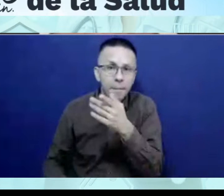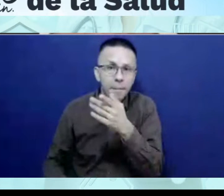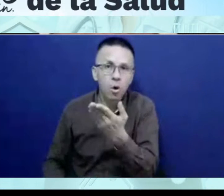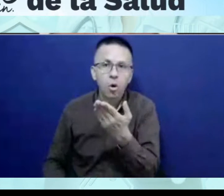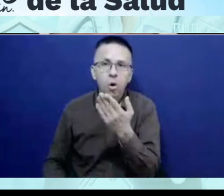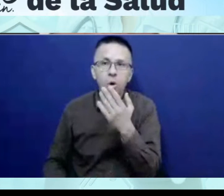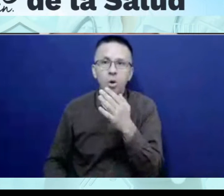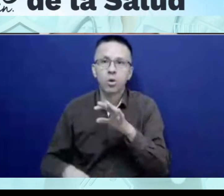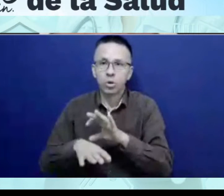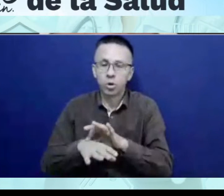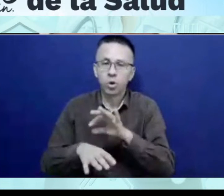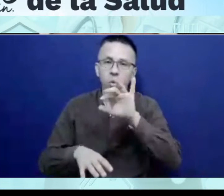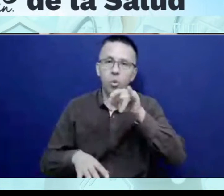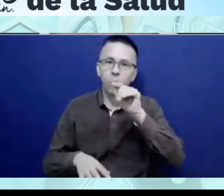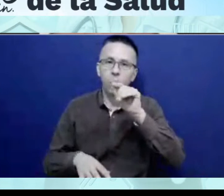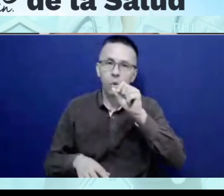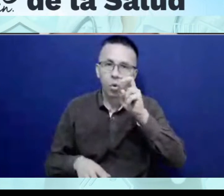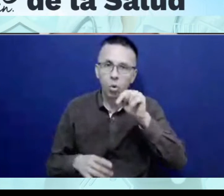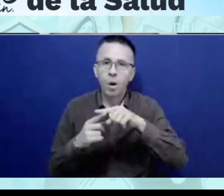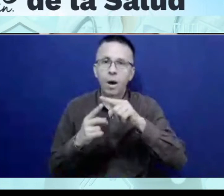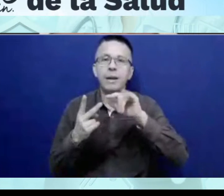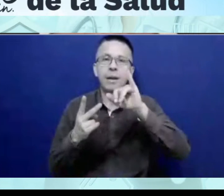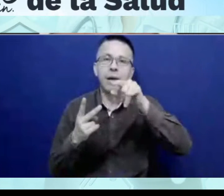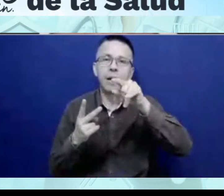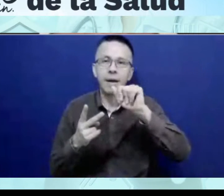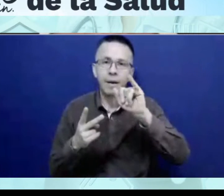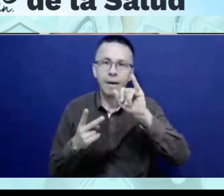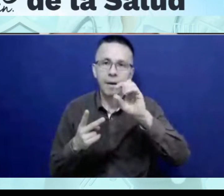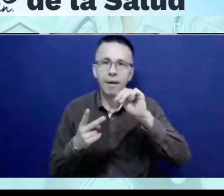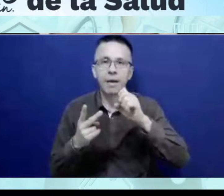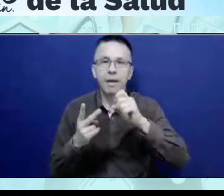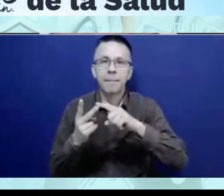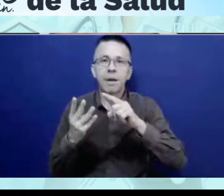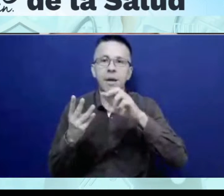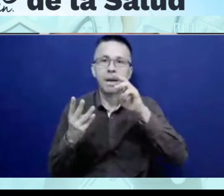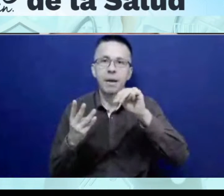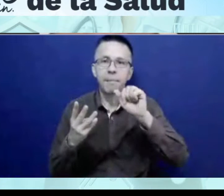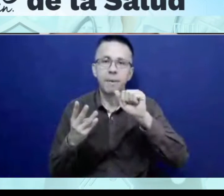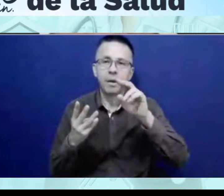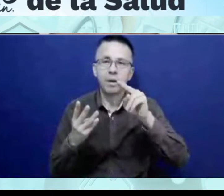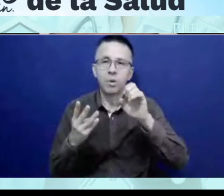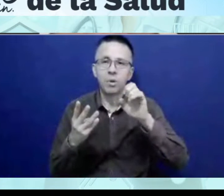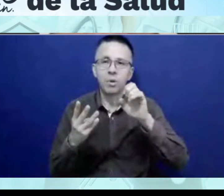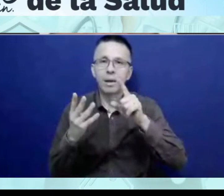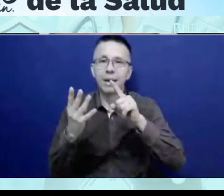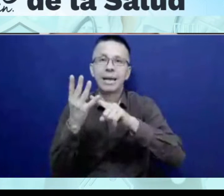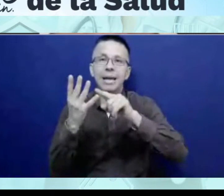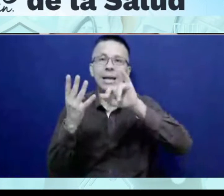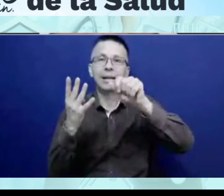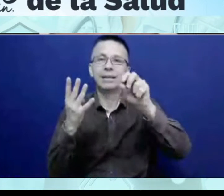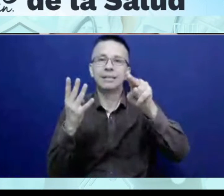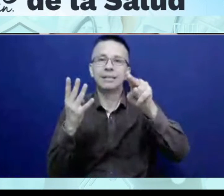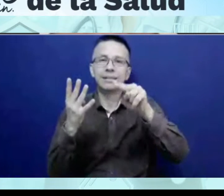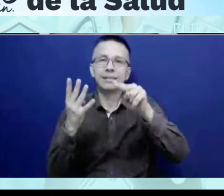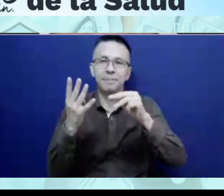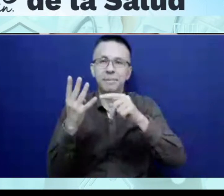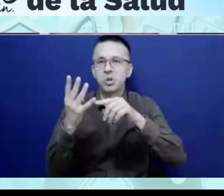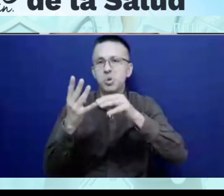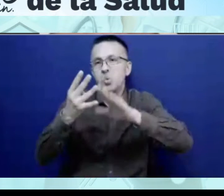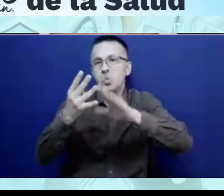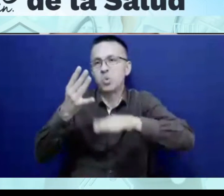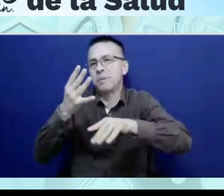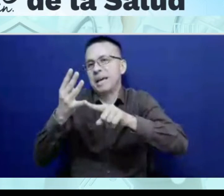Walter, al doctor Jaime y al doctor Manuel y a Yasmín. Perdón, la chica de último, pero ella fue la que inició y también estamos haciendo con ella el